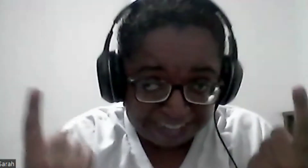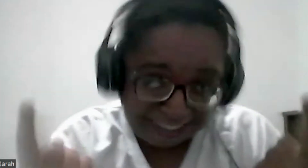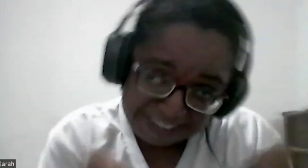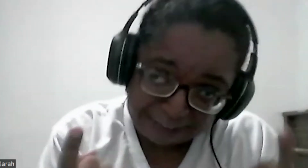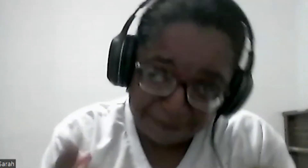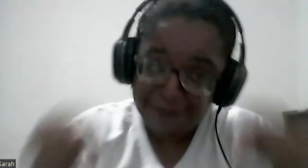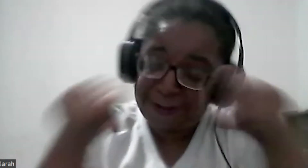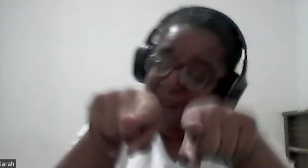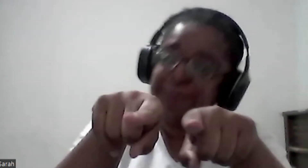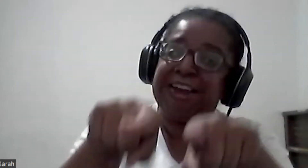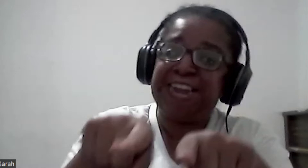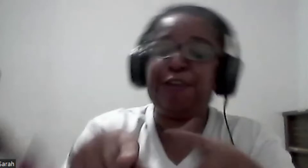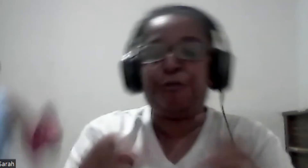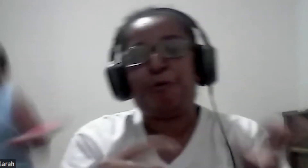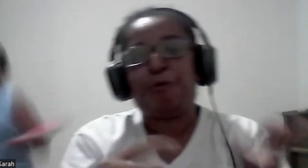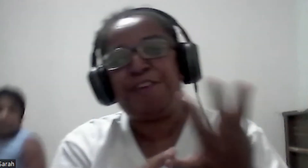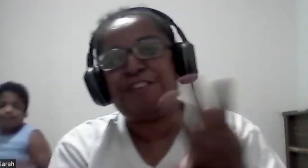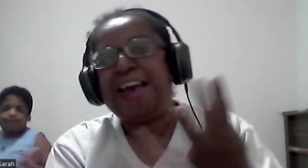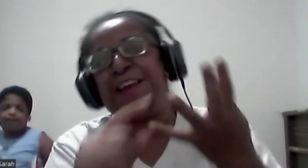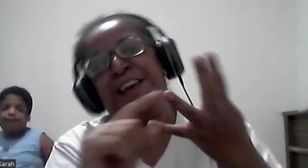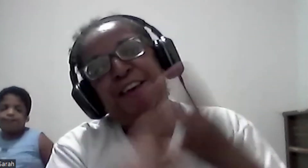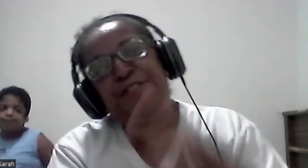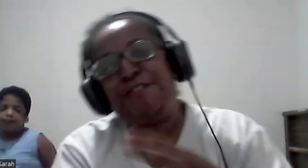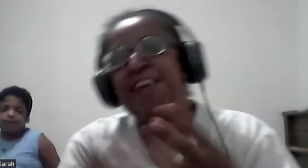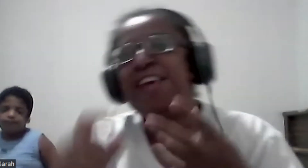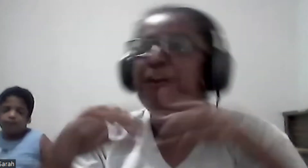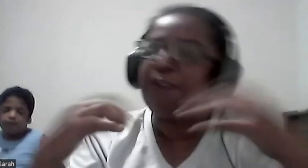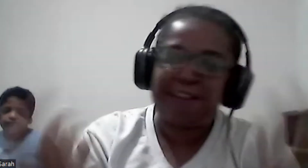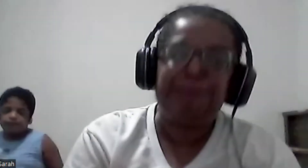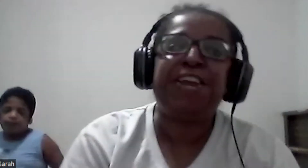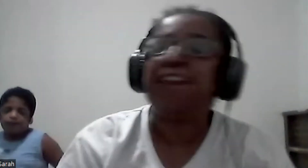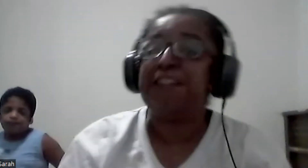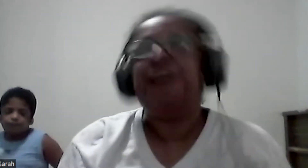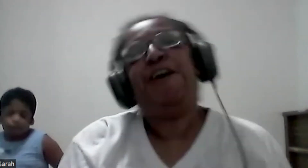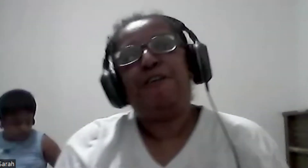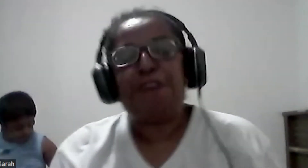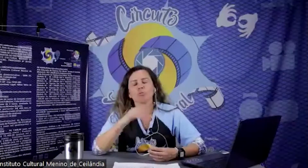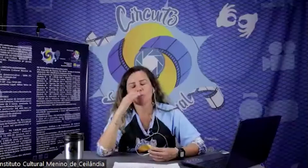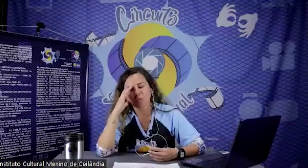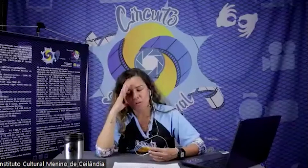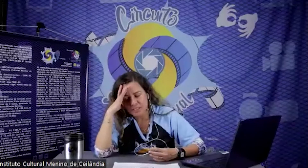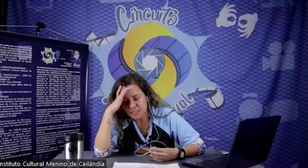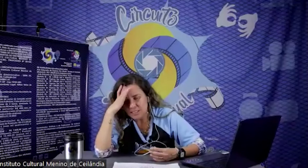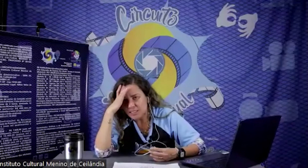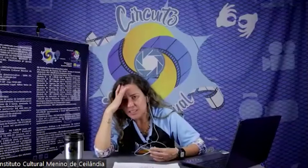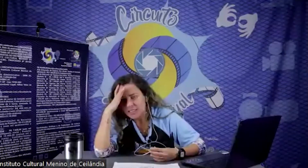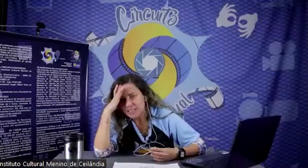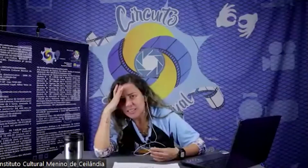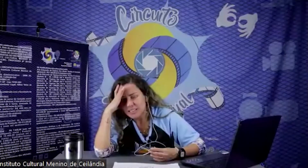de intérprete foi aí em Brasília, junto com Michele, e outras meninas. Foi aí que eu tive o contato. Nossa, Imagina